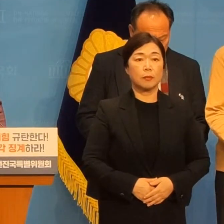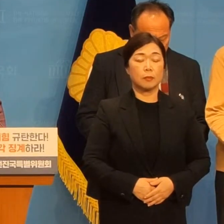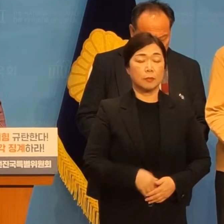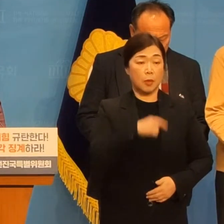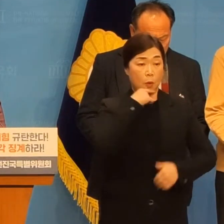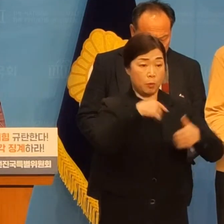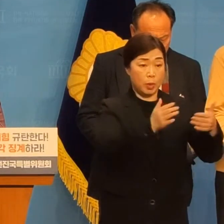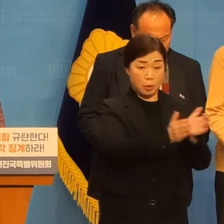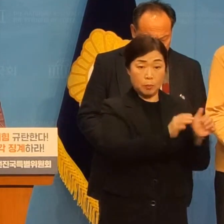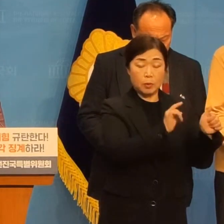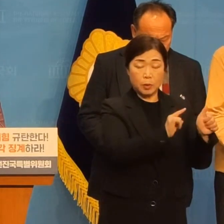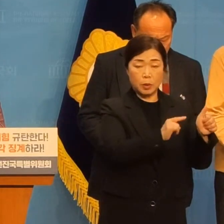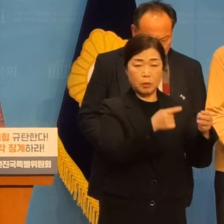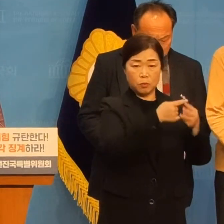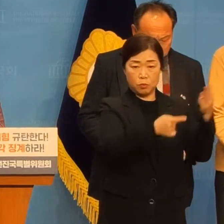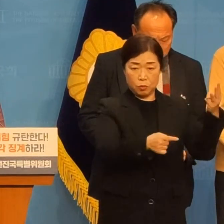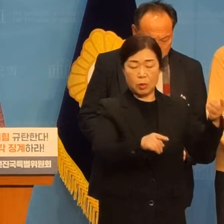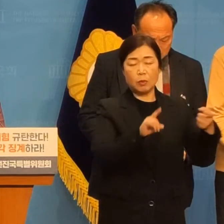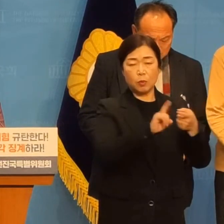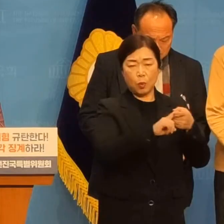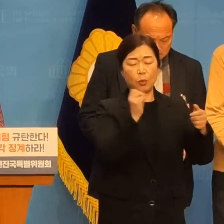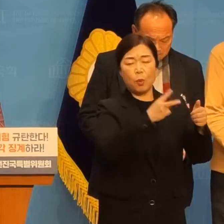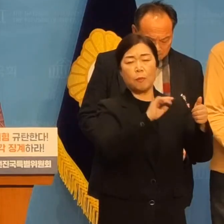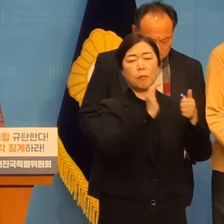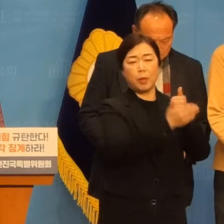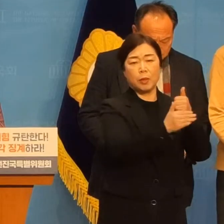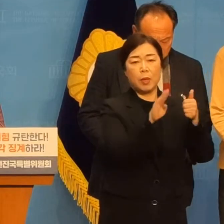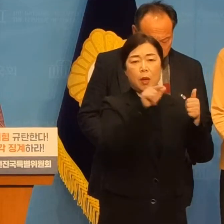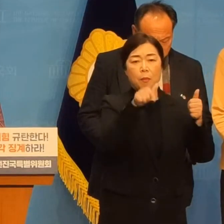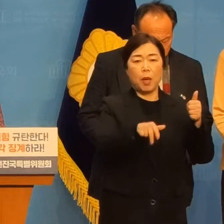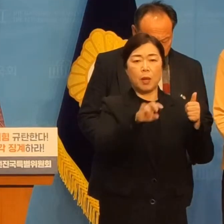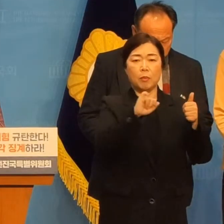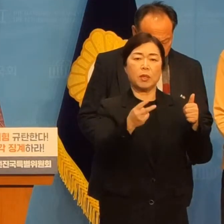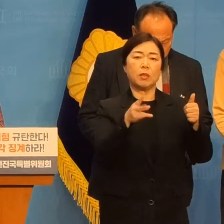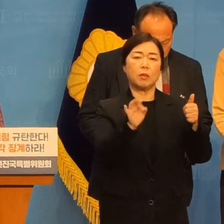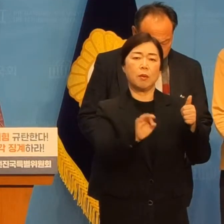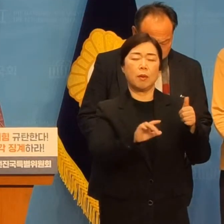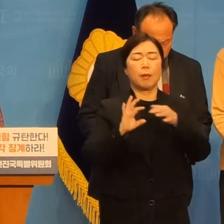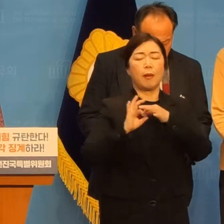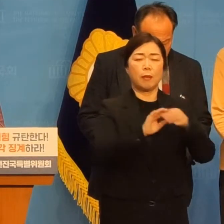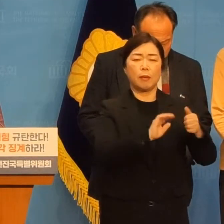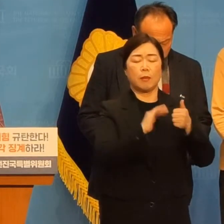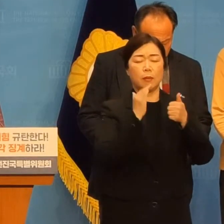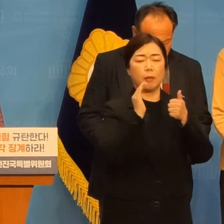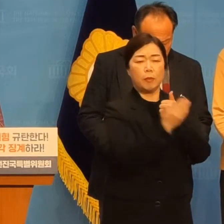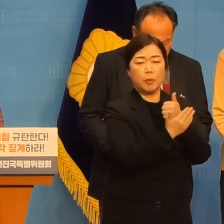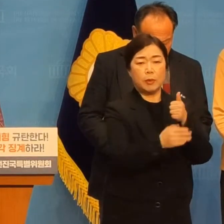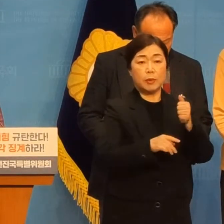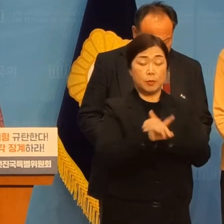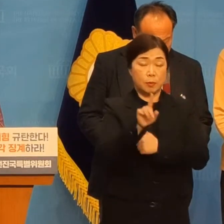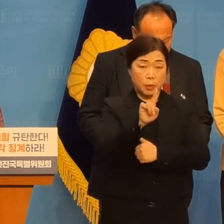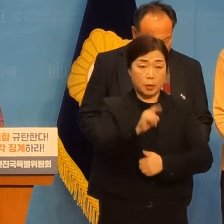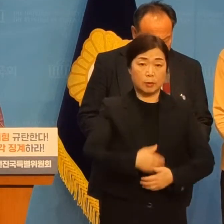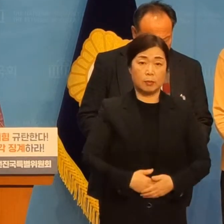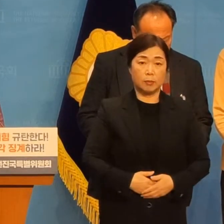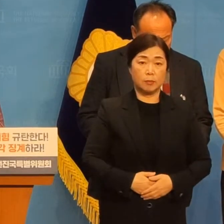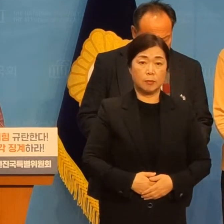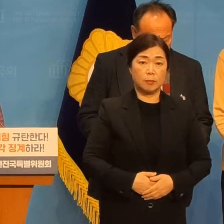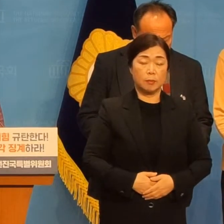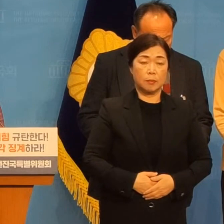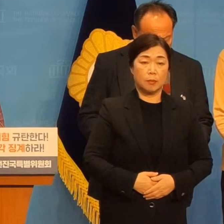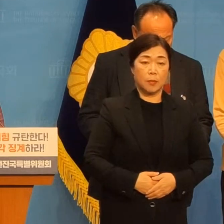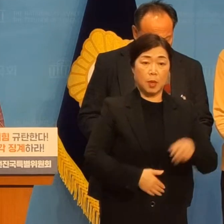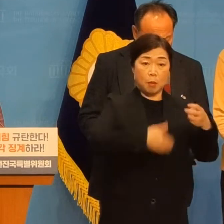국민의힘은 윤석열과 그를 비호하는 박민영을 언제까지 감쌀 것입니까? 박민영